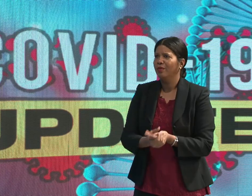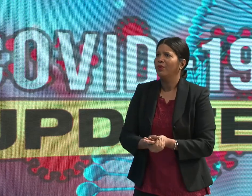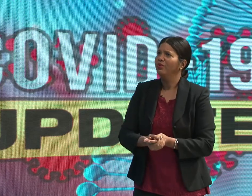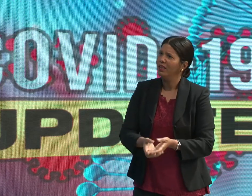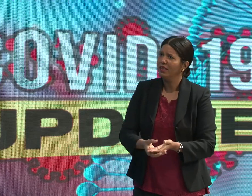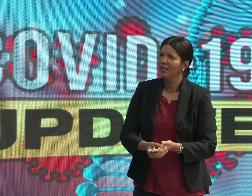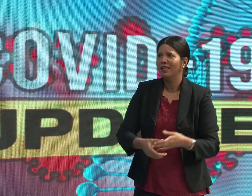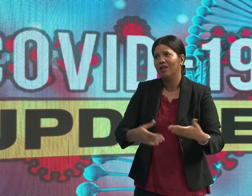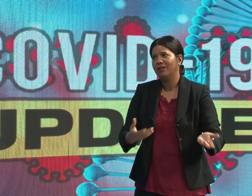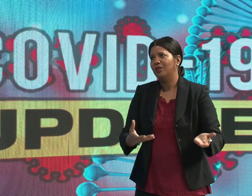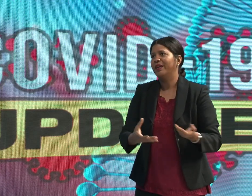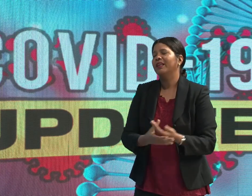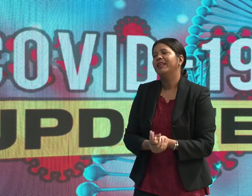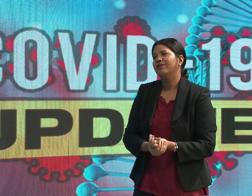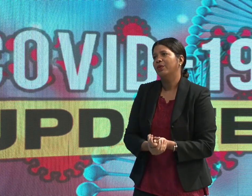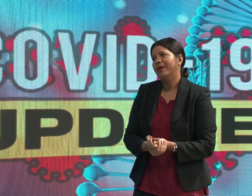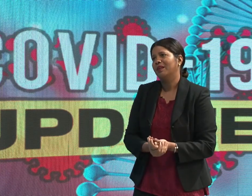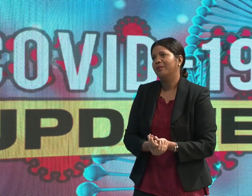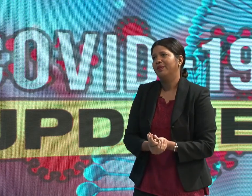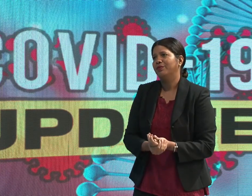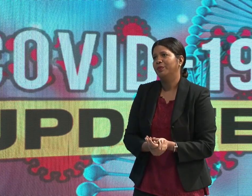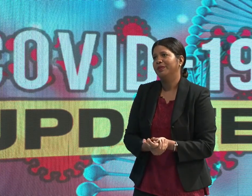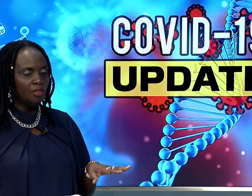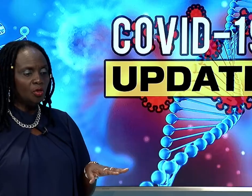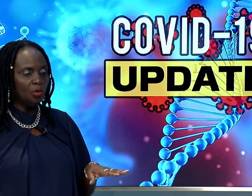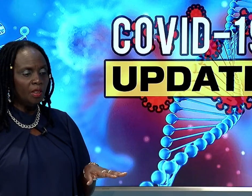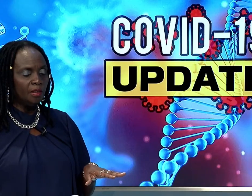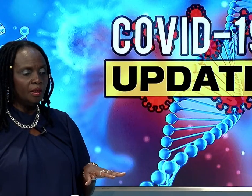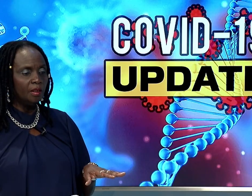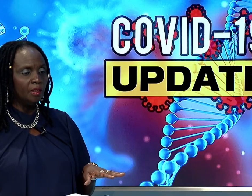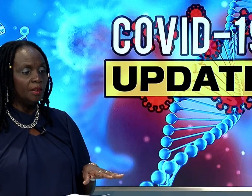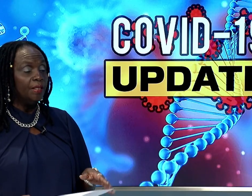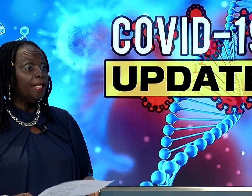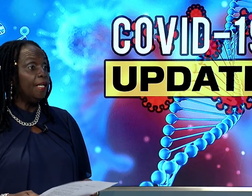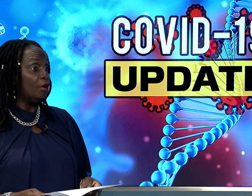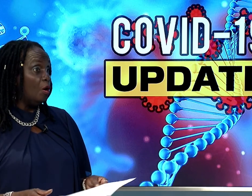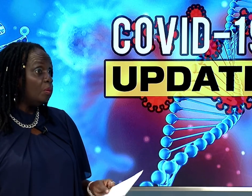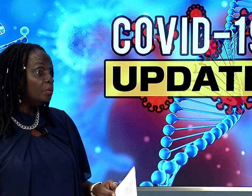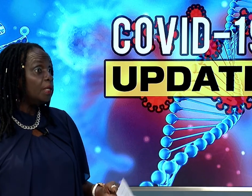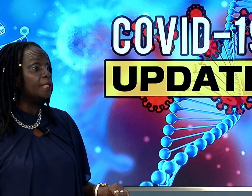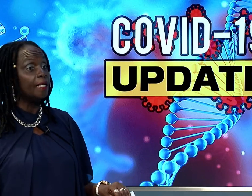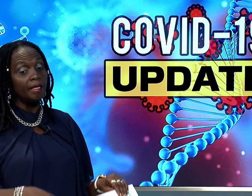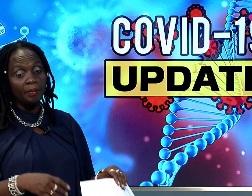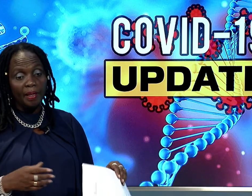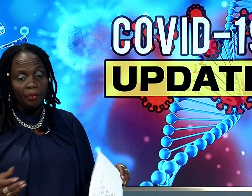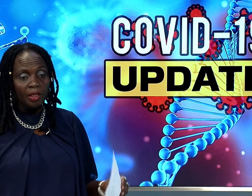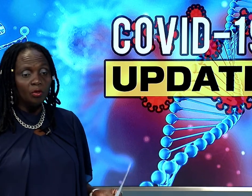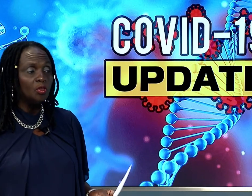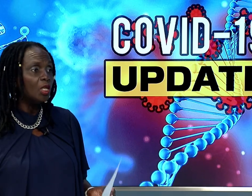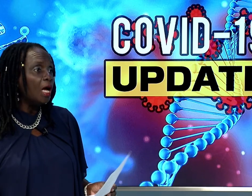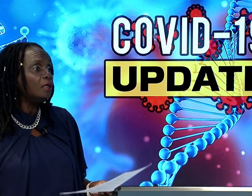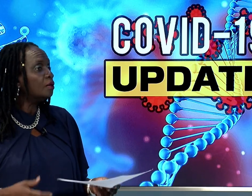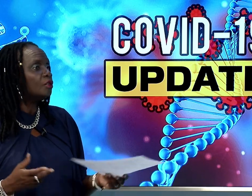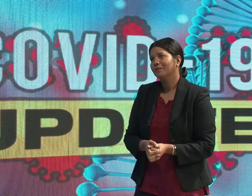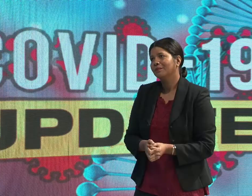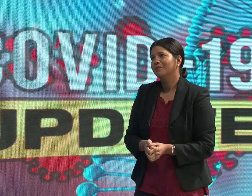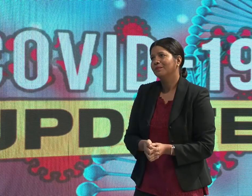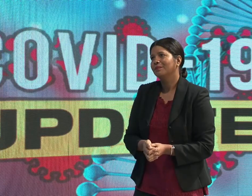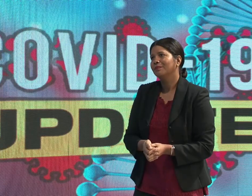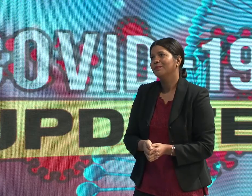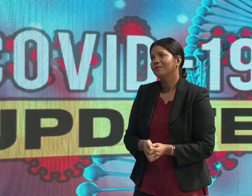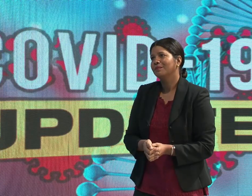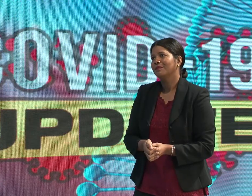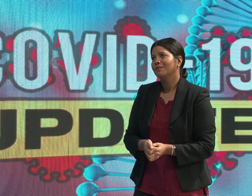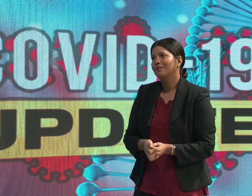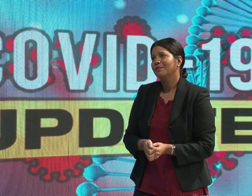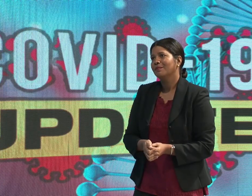als mevrouw Sandra daar daadwerkelijk heeft gewerkt. Dus het is niet zo dat ik kom, ik zeg ik ben met ontslag gestuurd